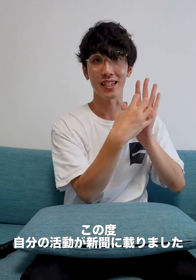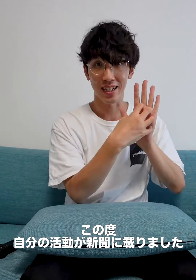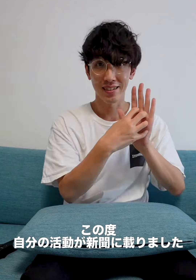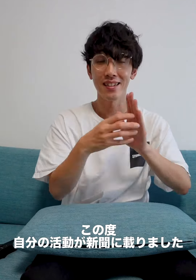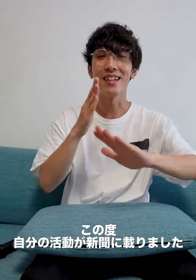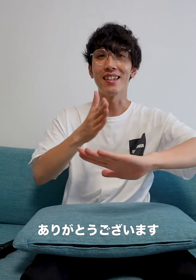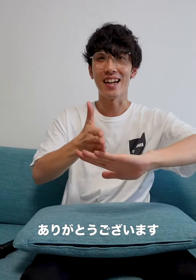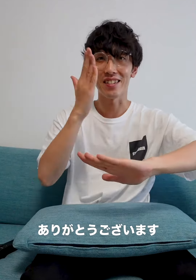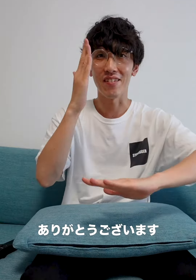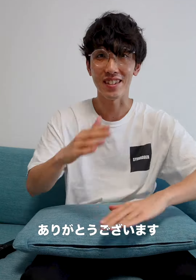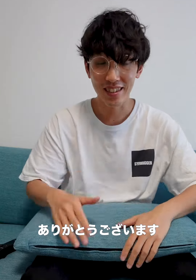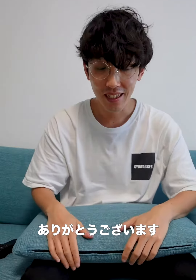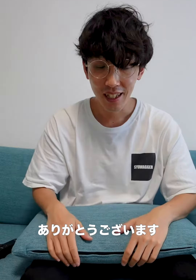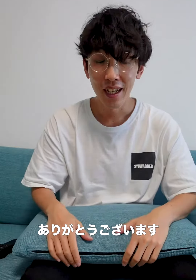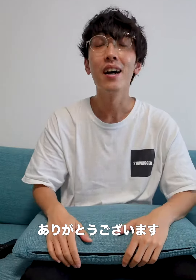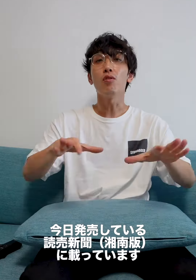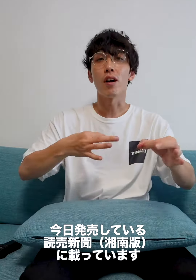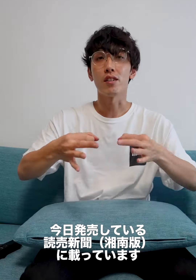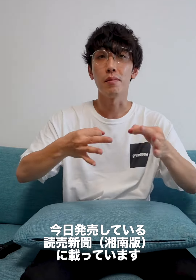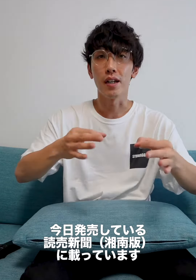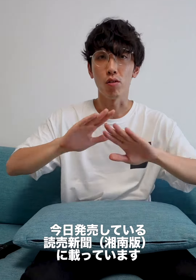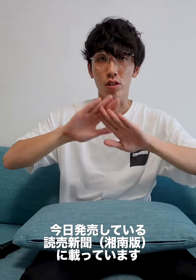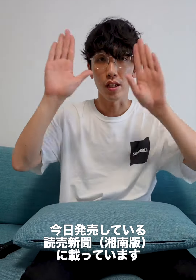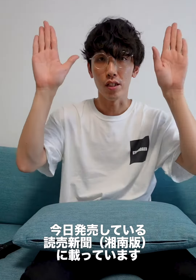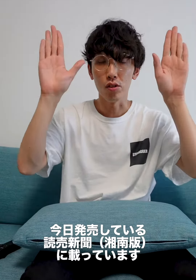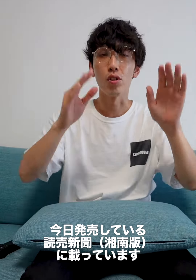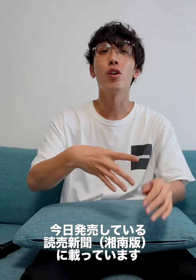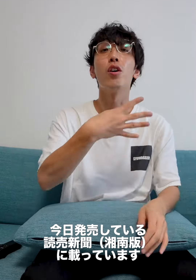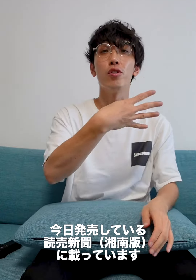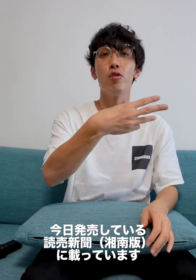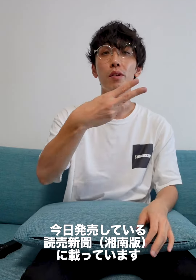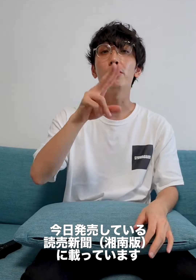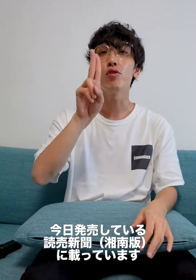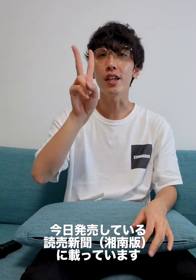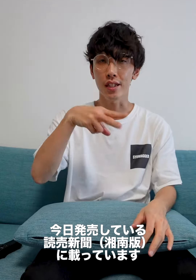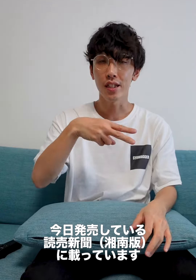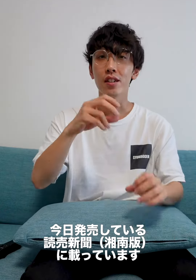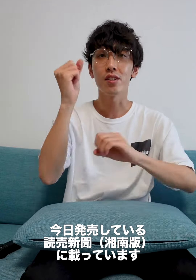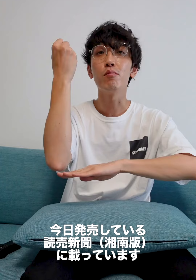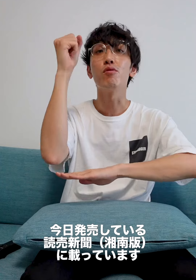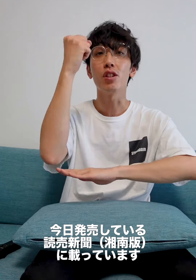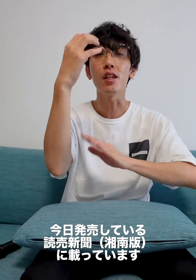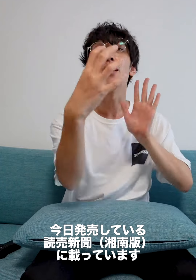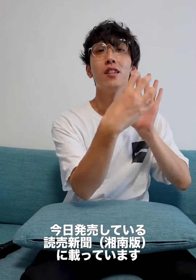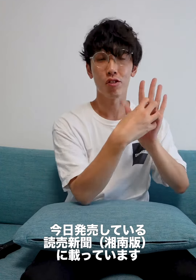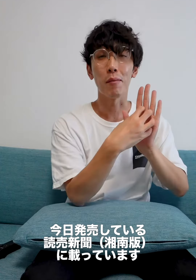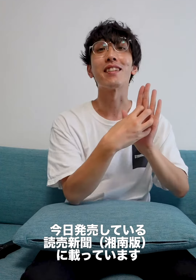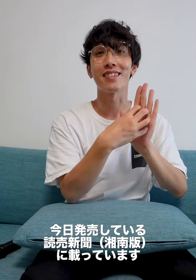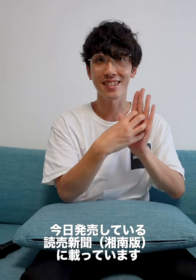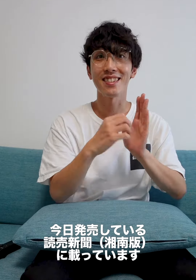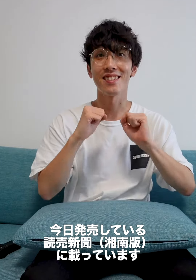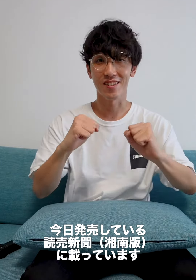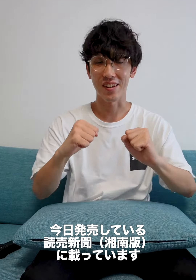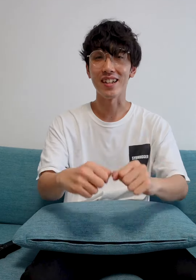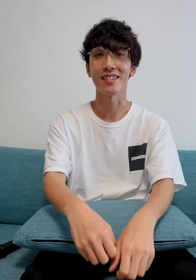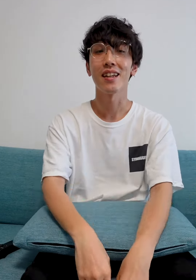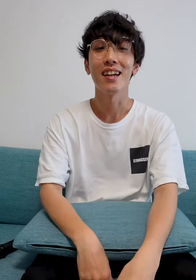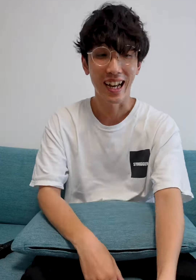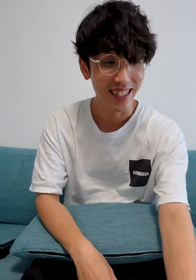。ありがとうございます。今日発売をしている読売新聞に載ってます。載ってます。はい、